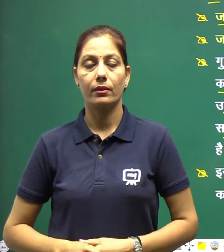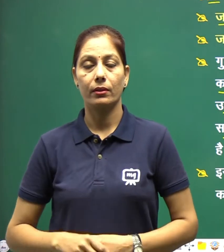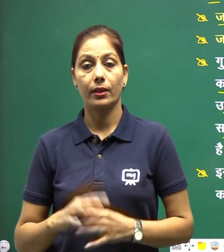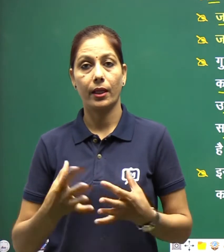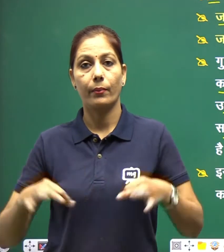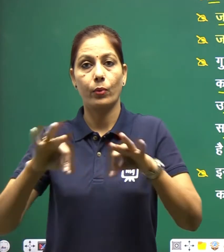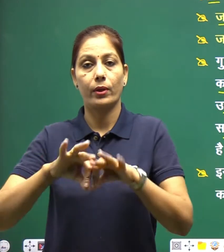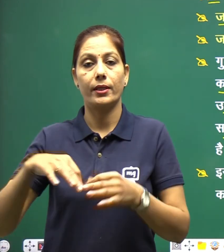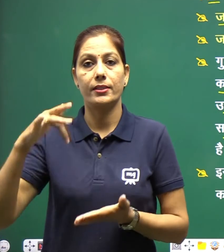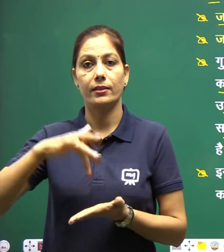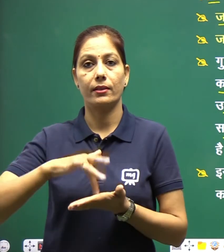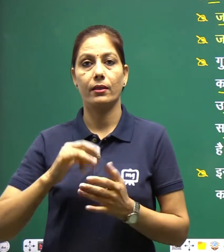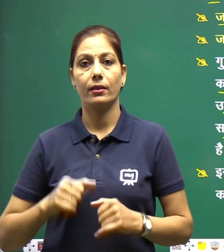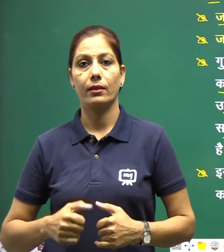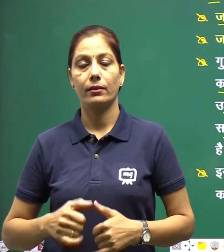महत्वपूर्ण स्थान है।